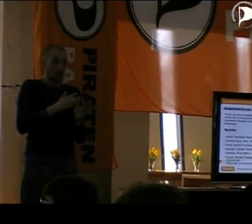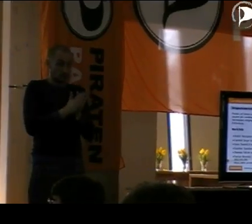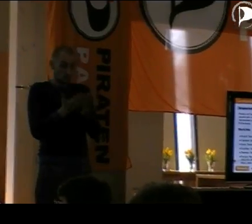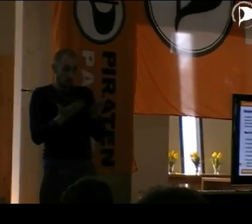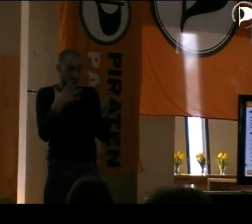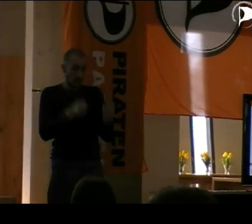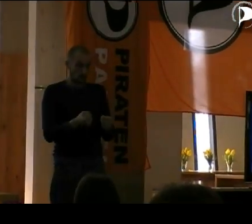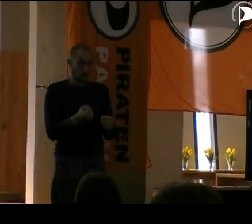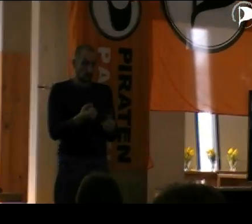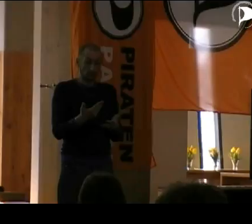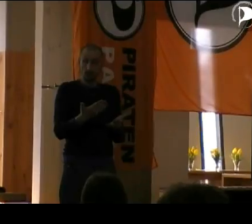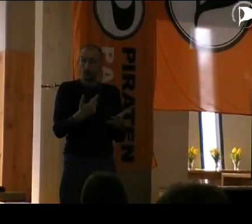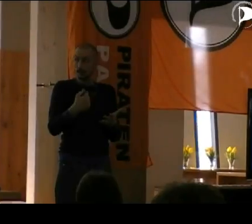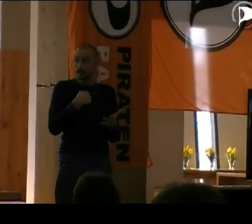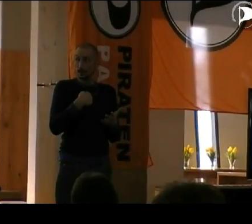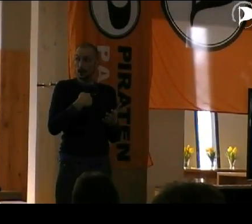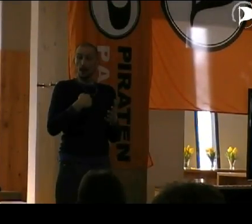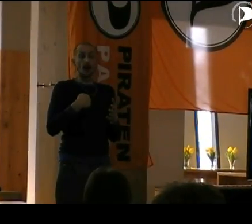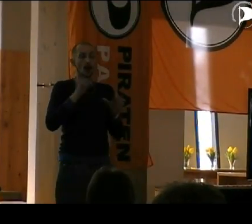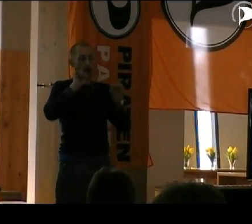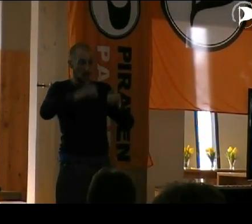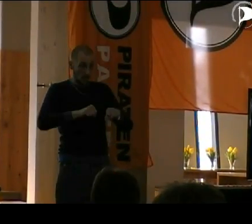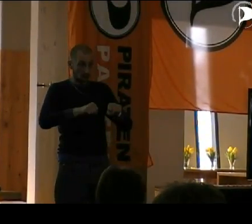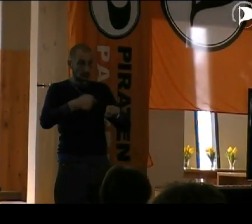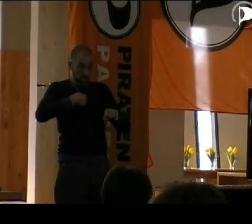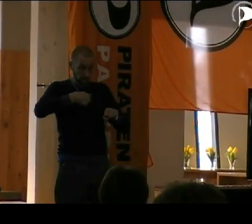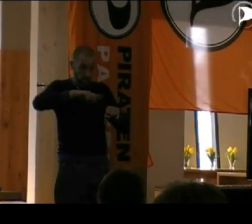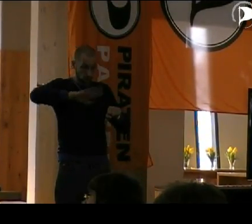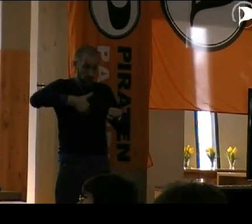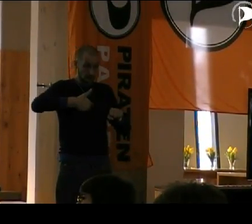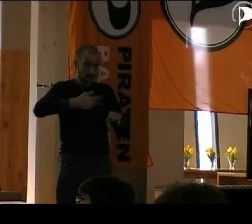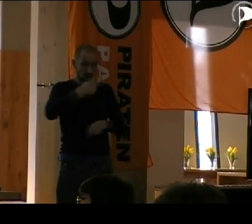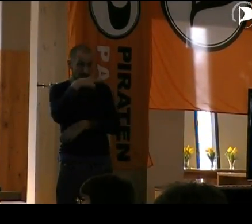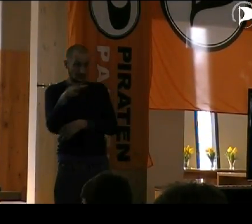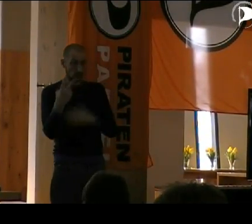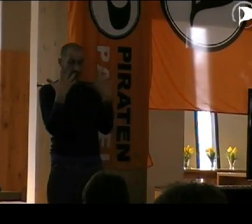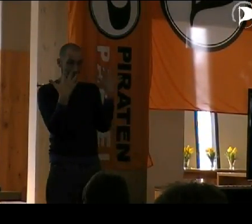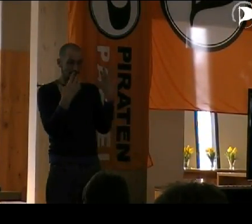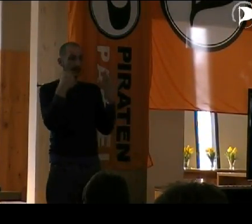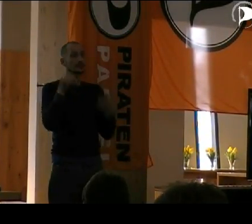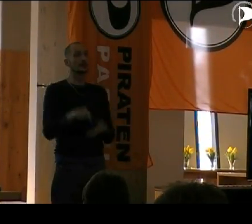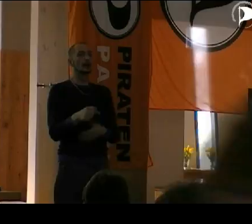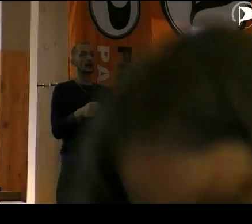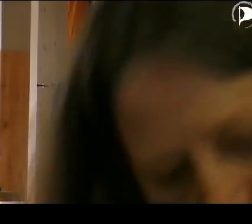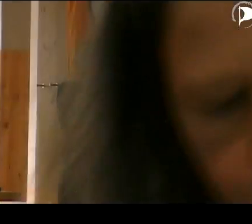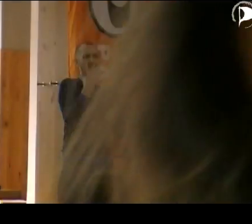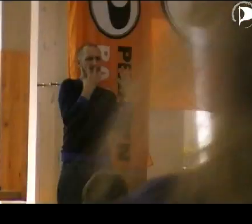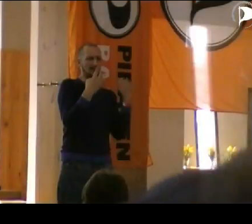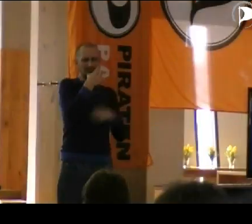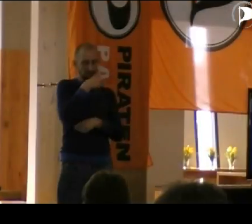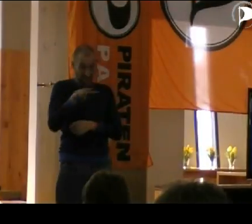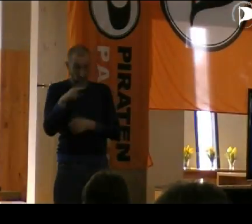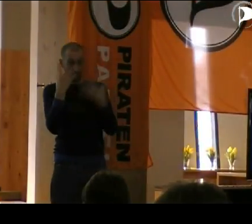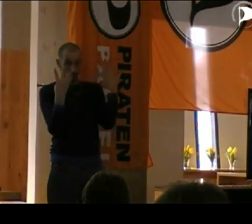seit meinem amtsantritt gesehen die so komplex oder 1 9 2010